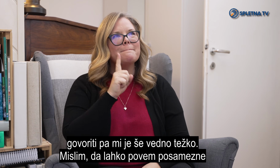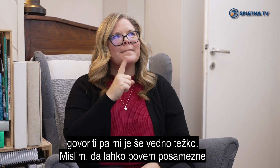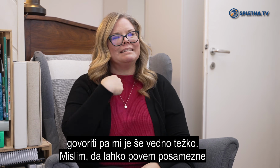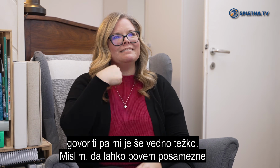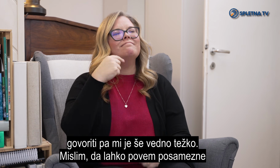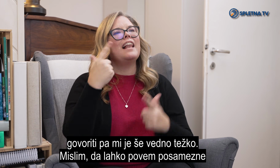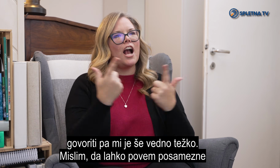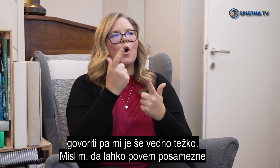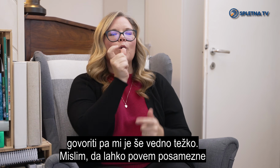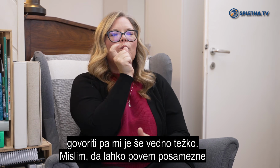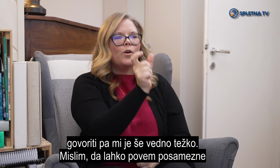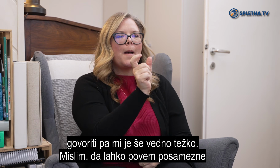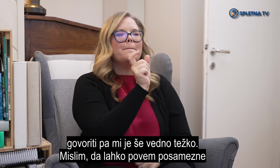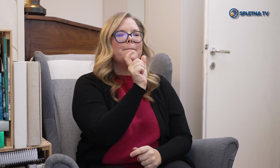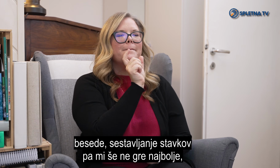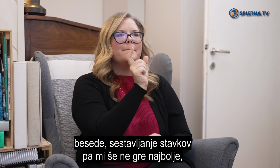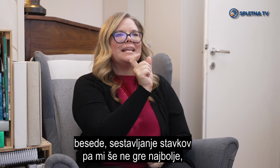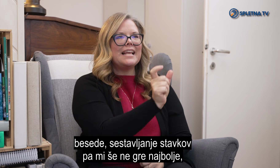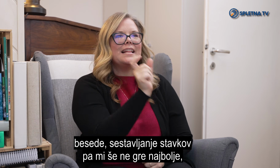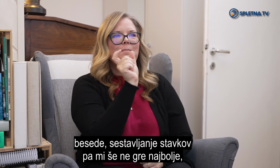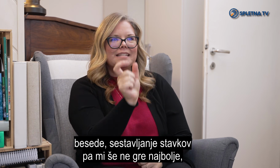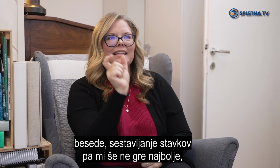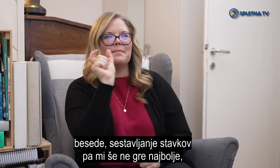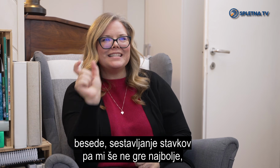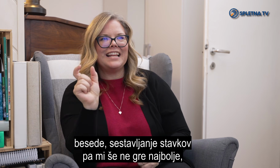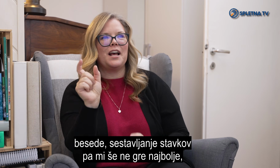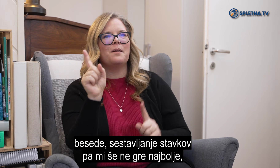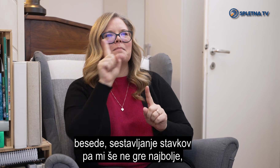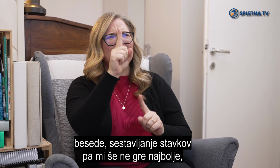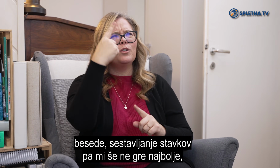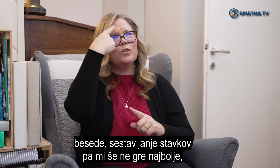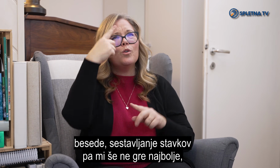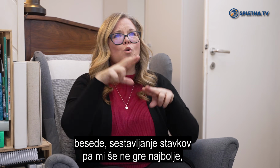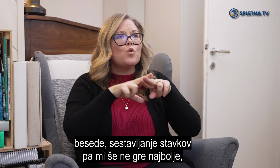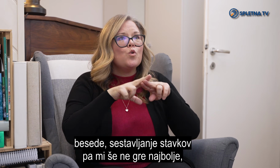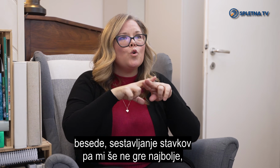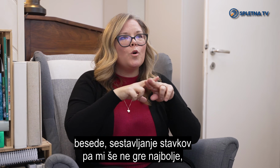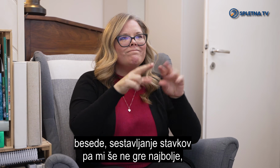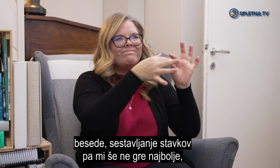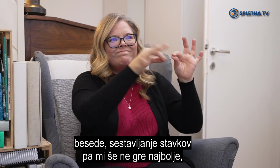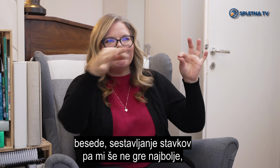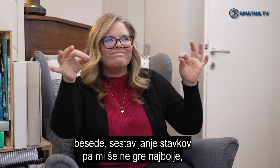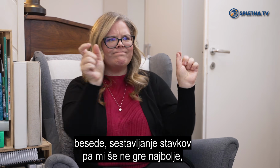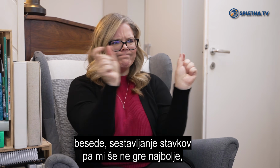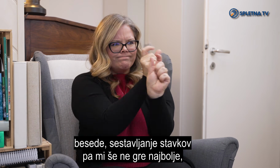Mislim, da lahko povem posamezne besede, sestavljanje stavkov pa mi še ne gre najbolje, prav tako je zame težko